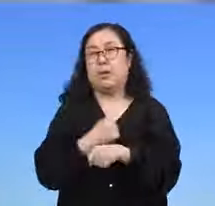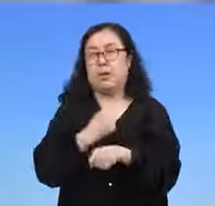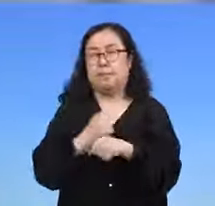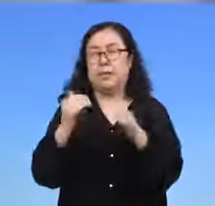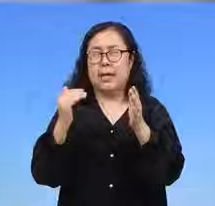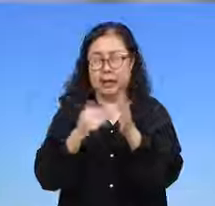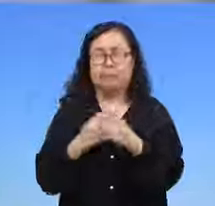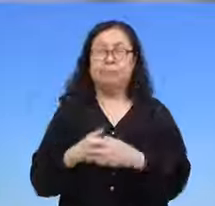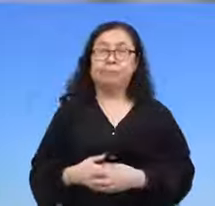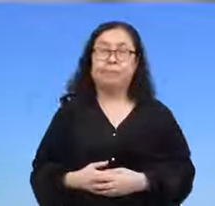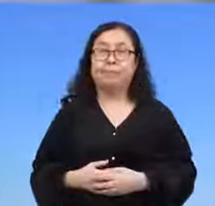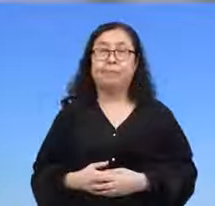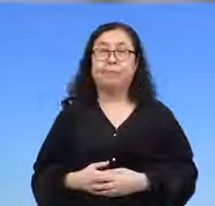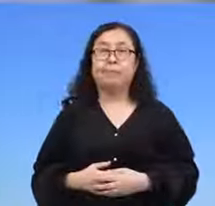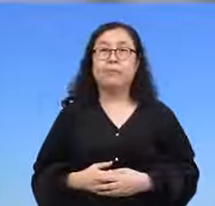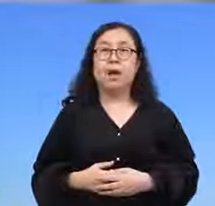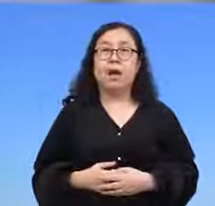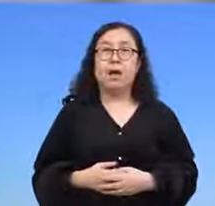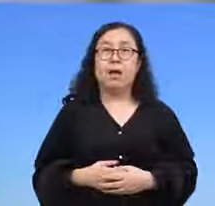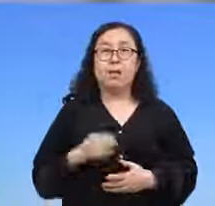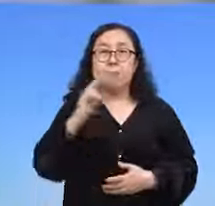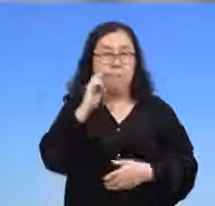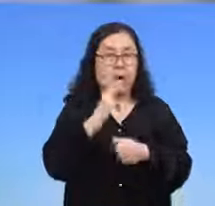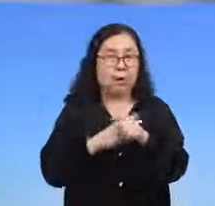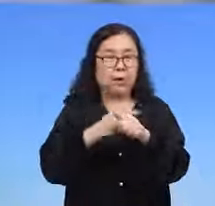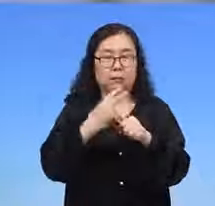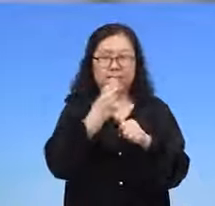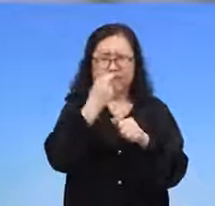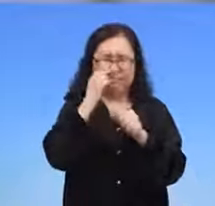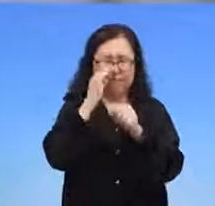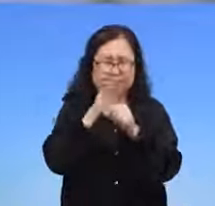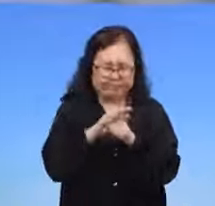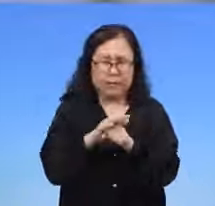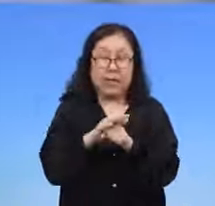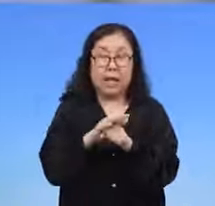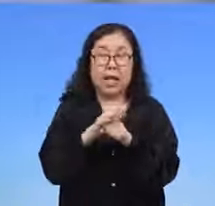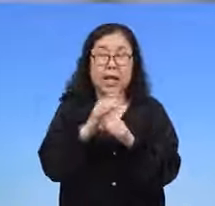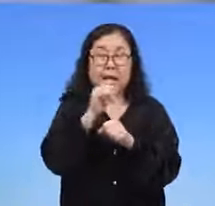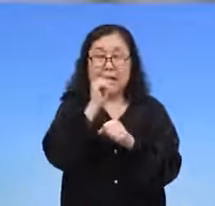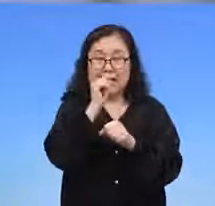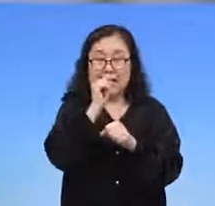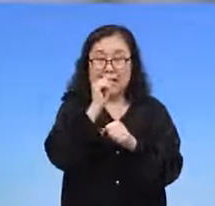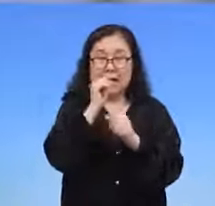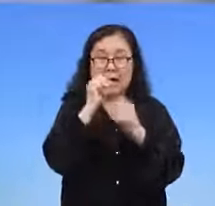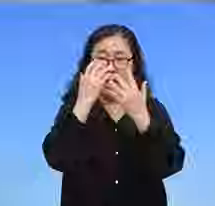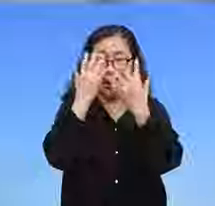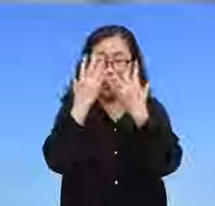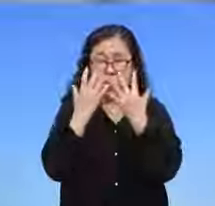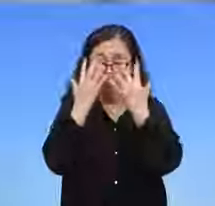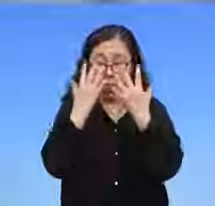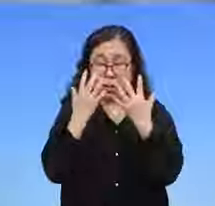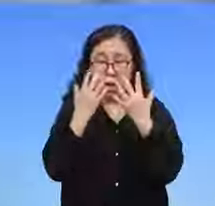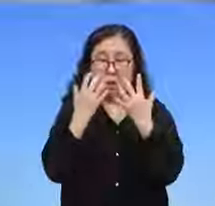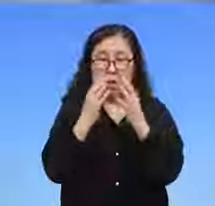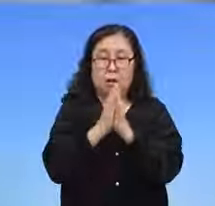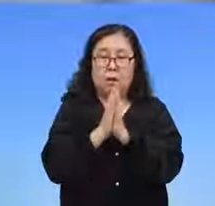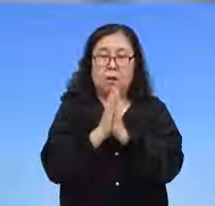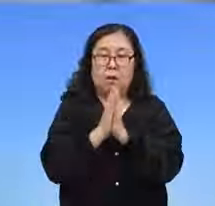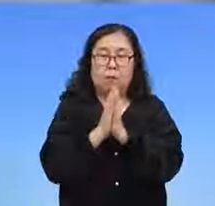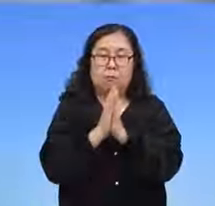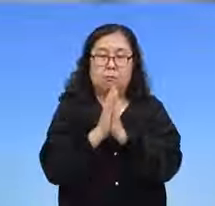사도 바울이 억울하게 감옥에서 어려움을 당하니까 이 간수가 기뻐하네요.